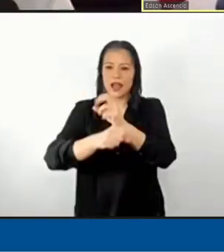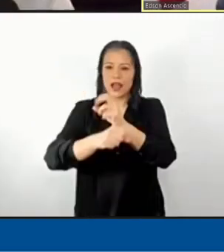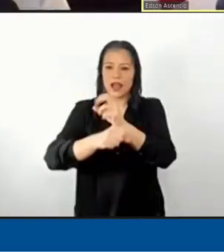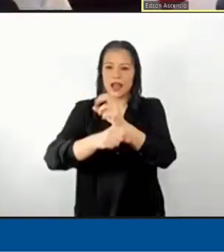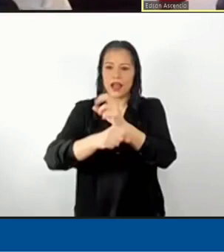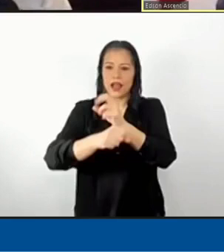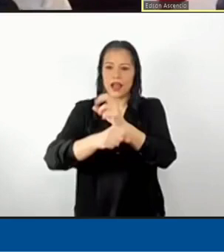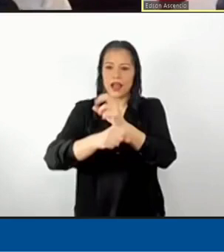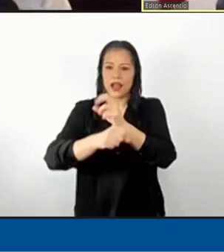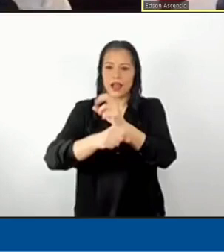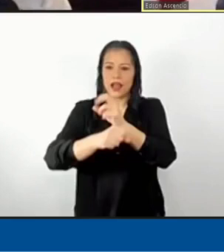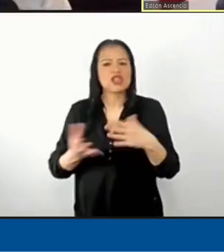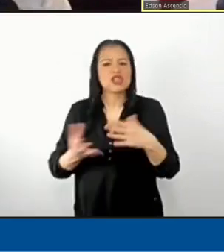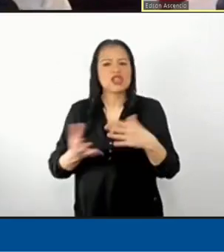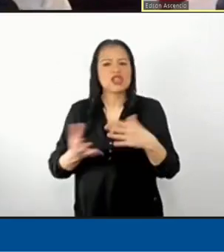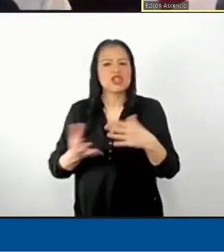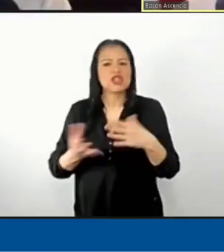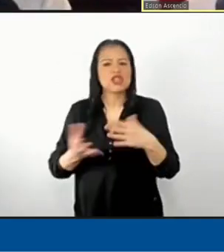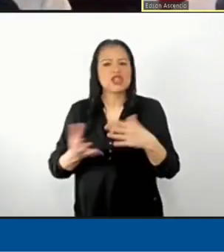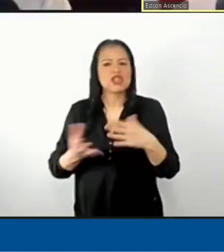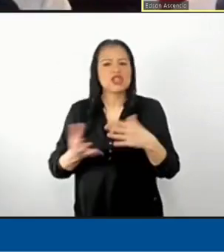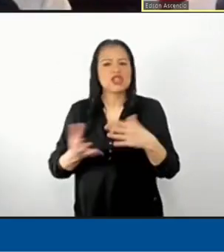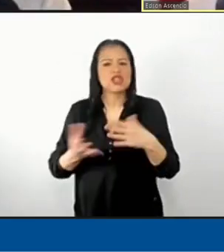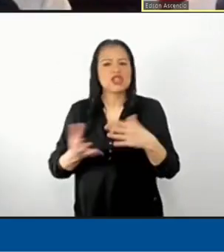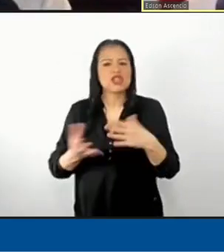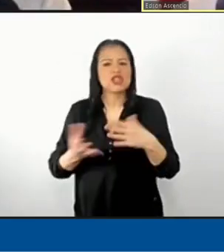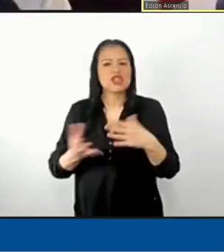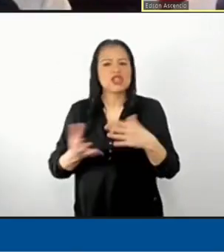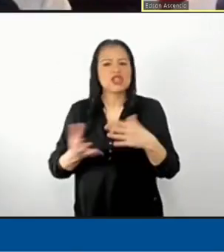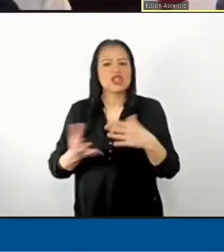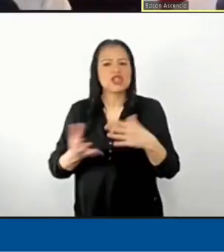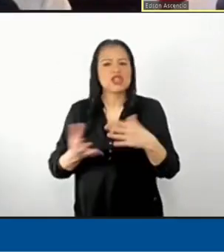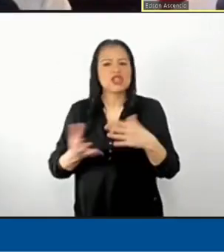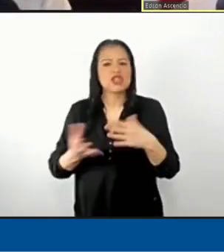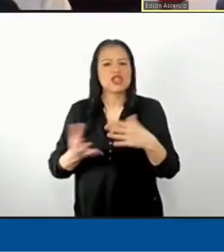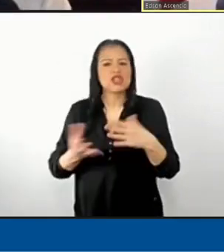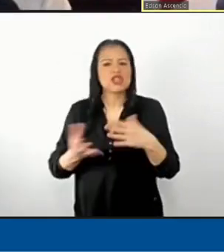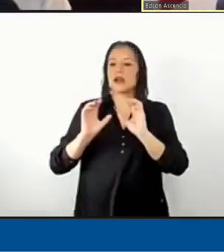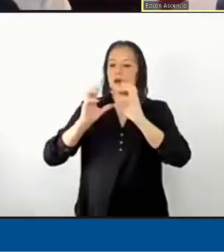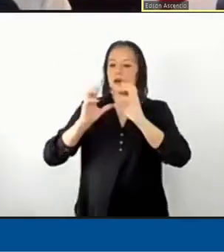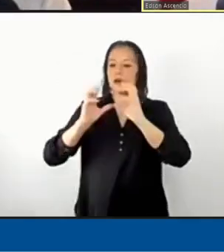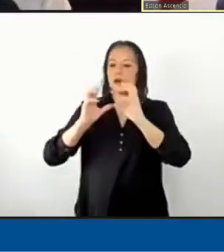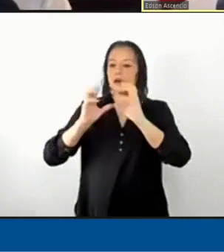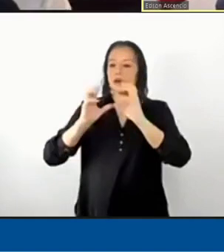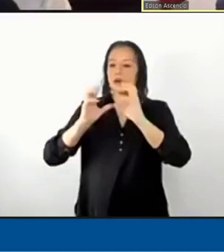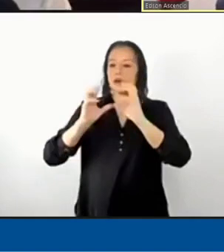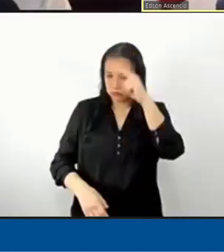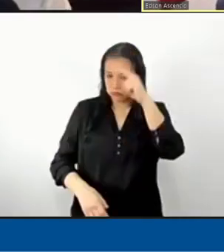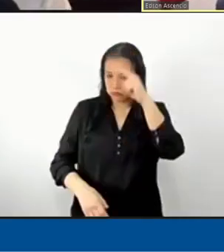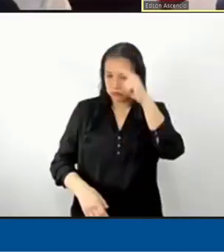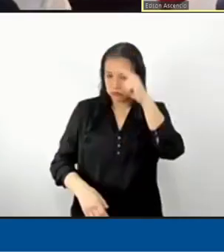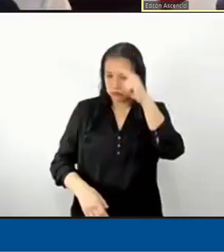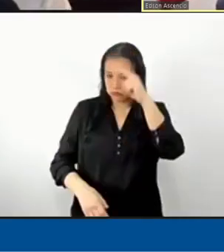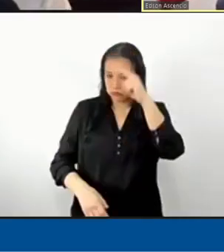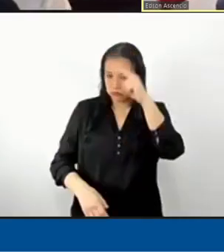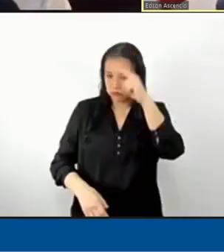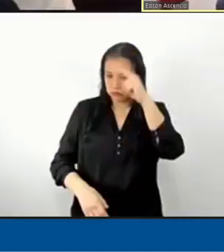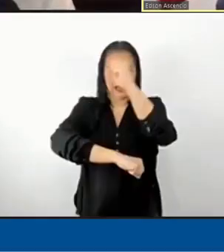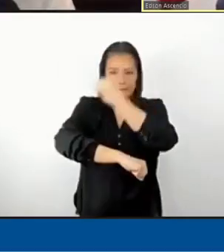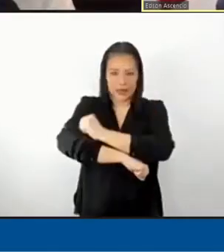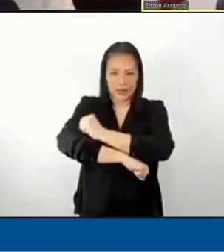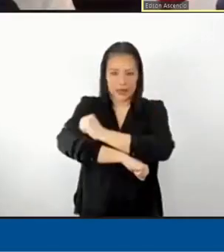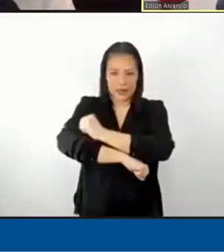hispanos más influyentes en Estados Unidos. Es miembro correspondiente de la Academia Nacional de Medicina del Perú, doctor honoris causa por la